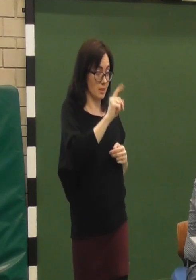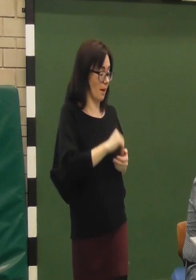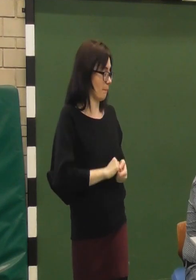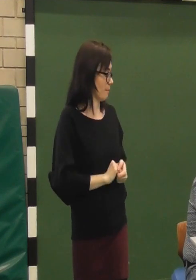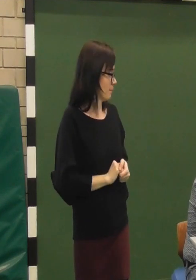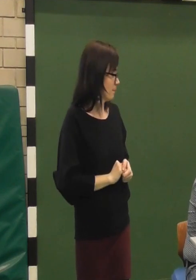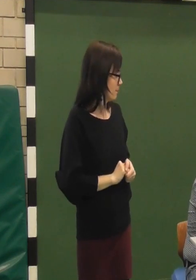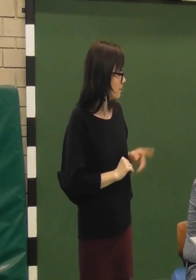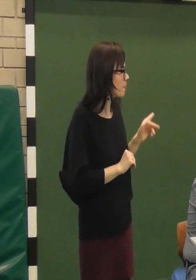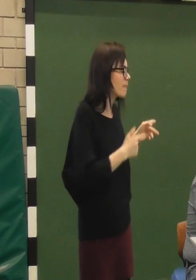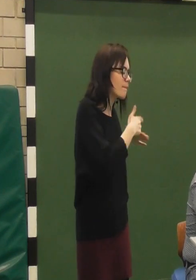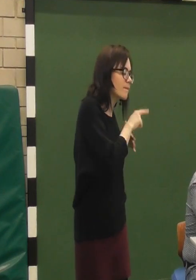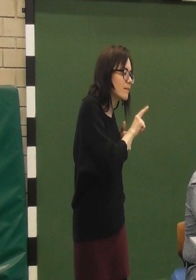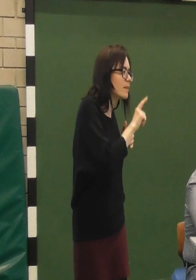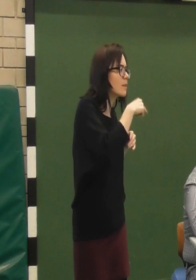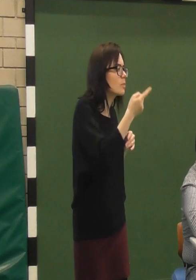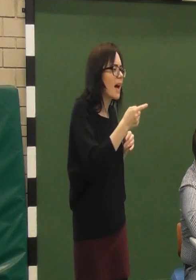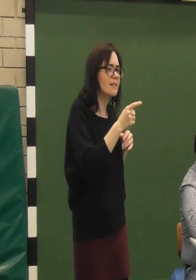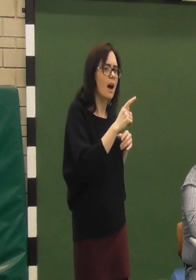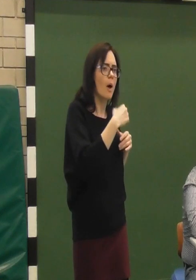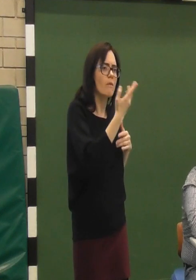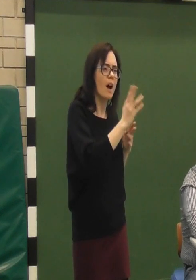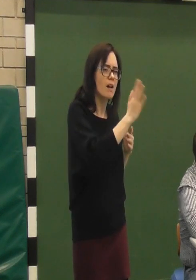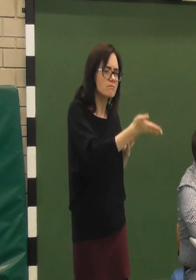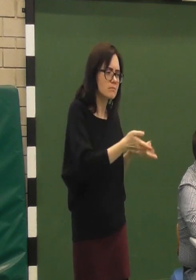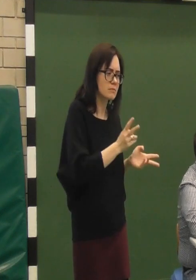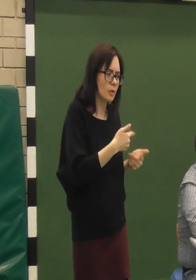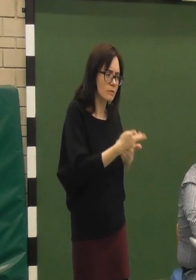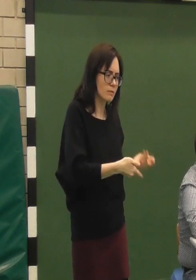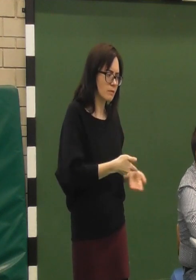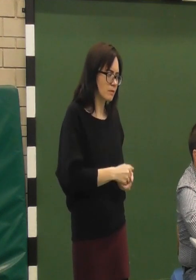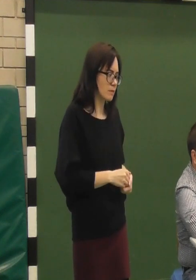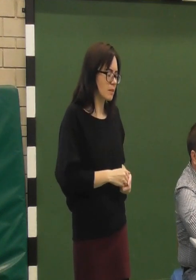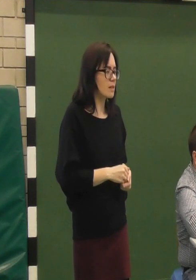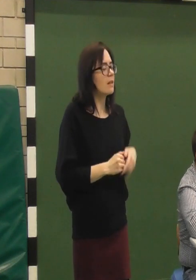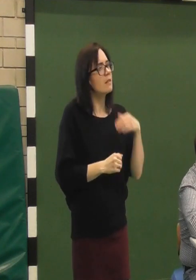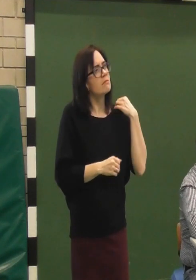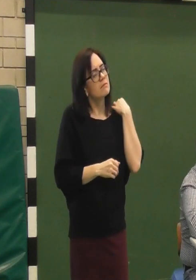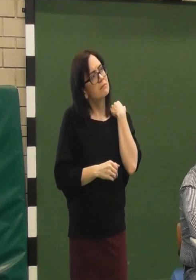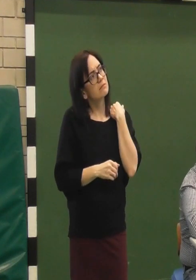amit én mikor elhoztam. Jó. És utána hova kerültek már a nénik? Na most utána...